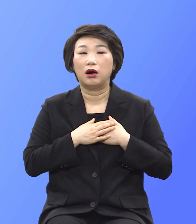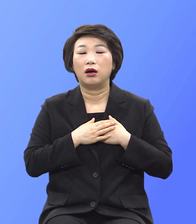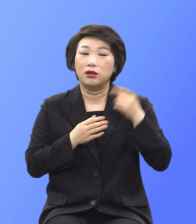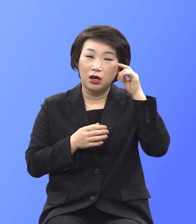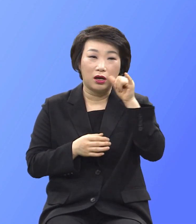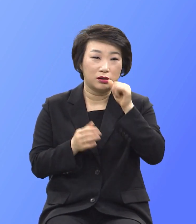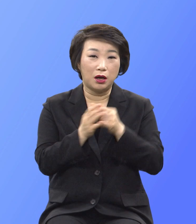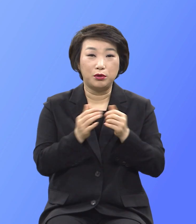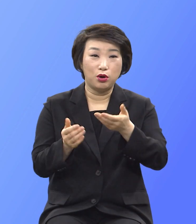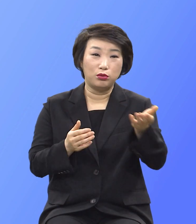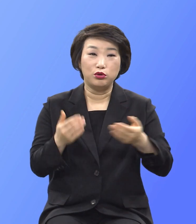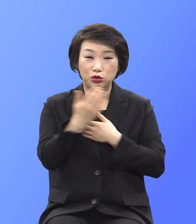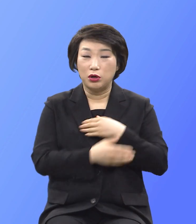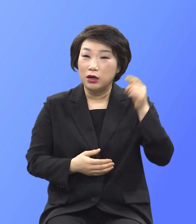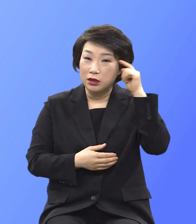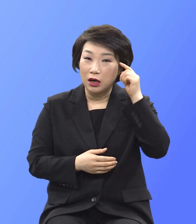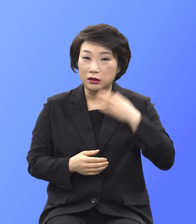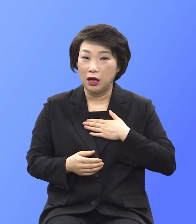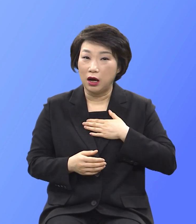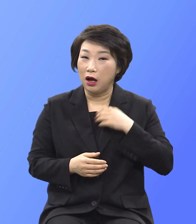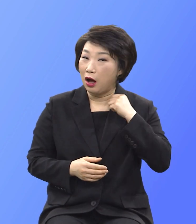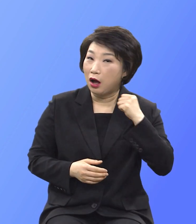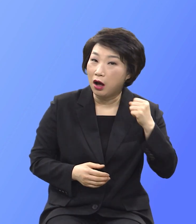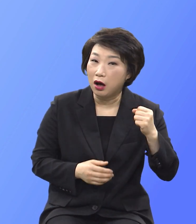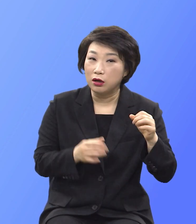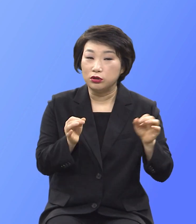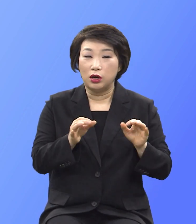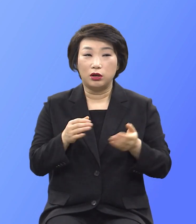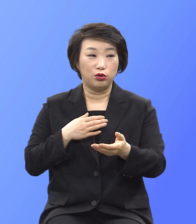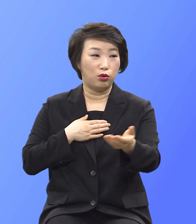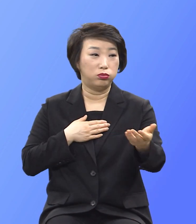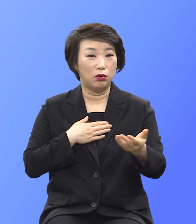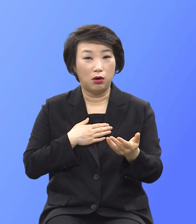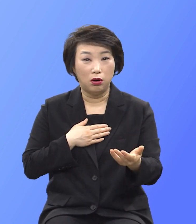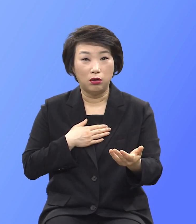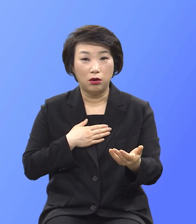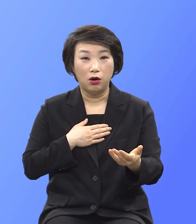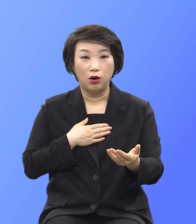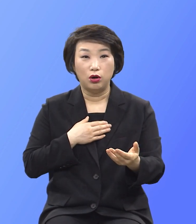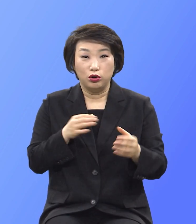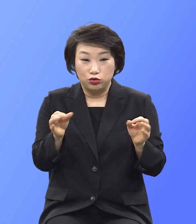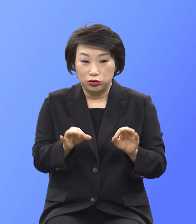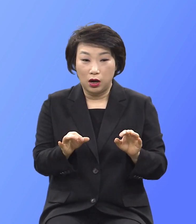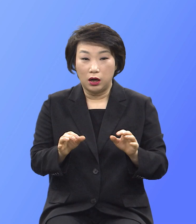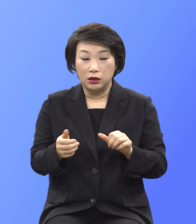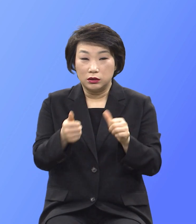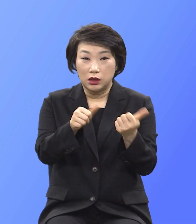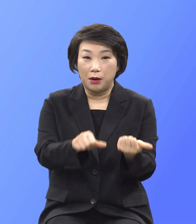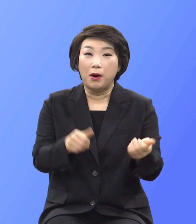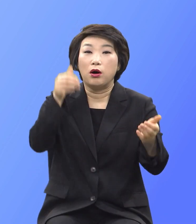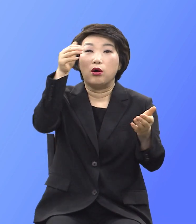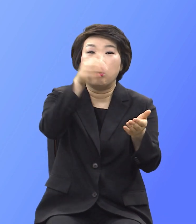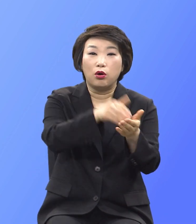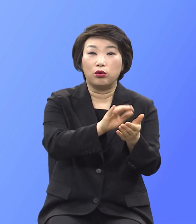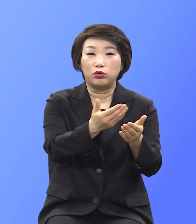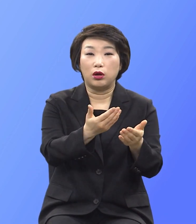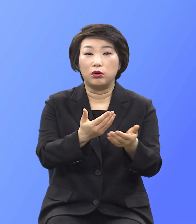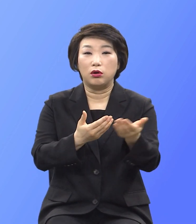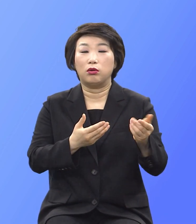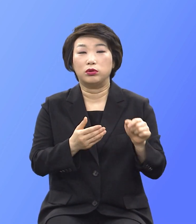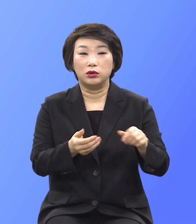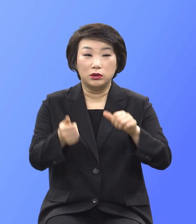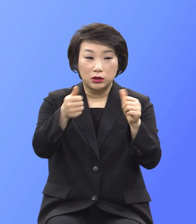어느 순간에 육신의 생각이 당신을 장악하는 순간 당신은 순간에 사망에 이르게 되는데